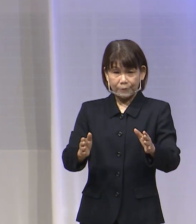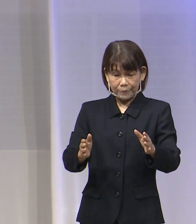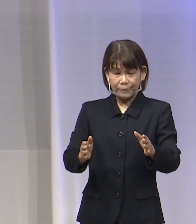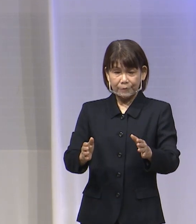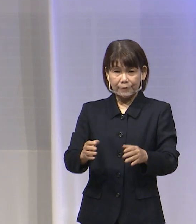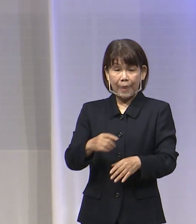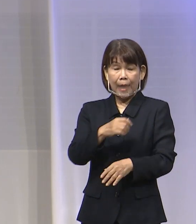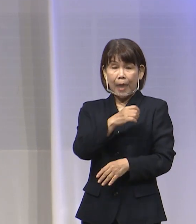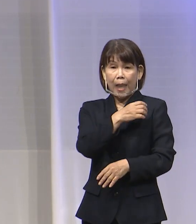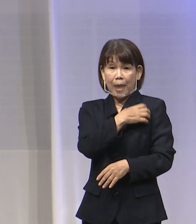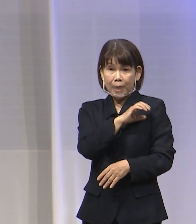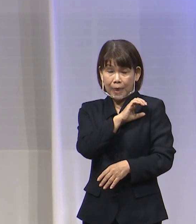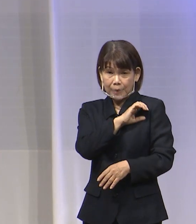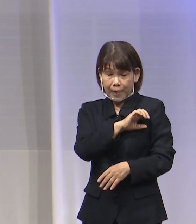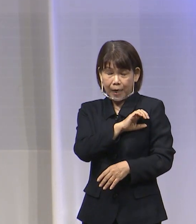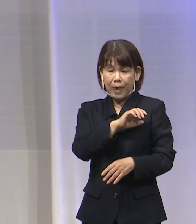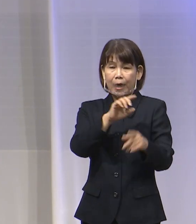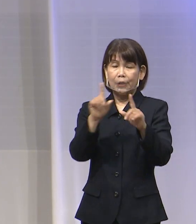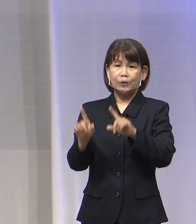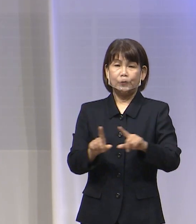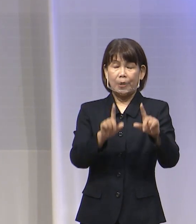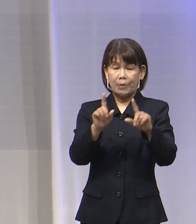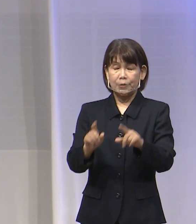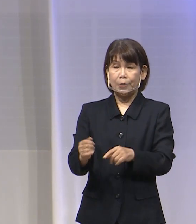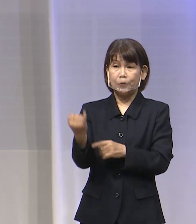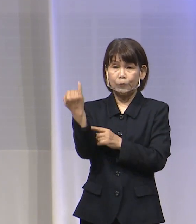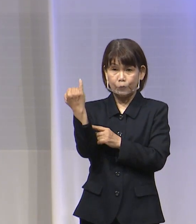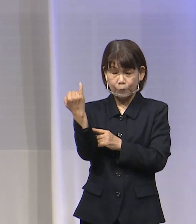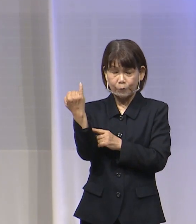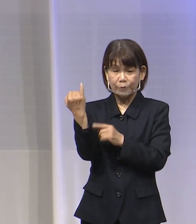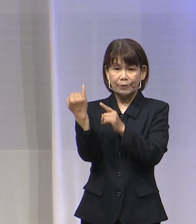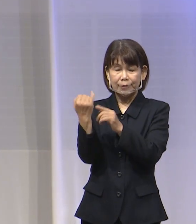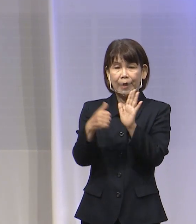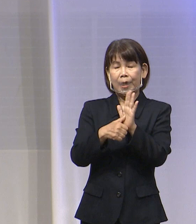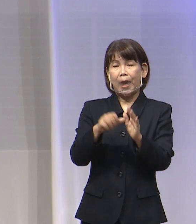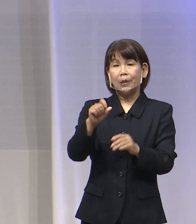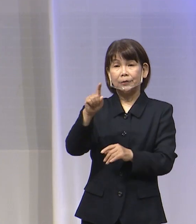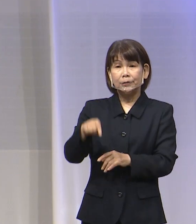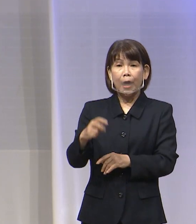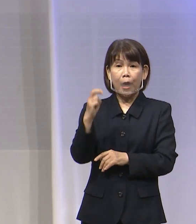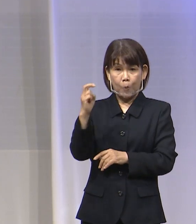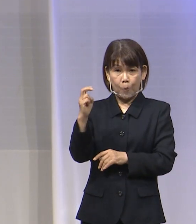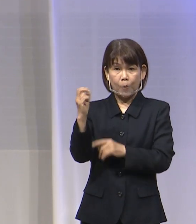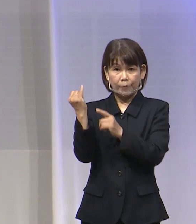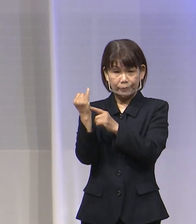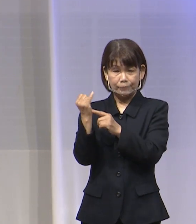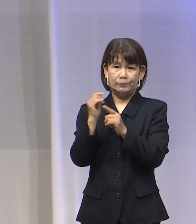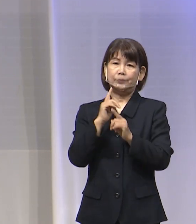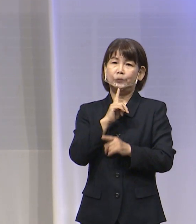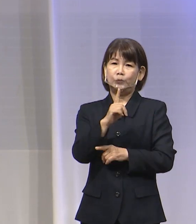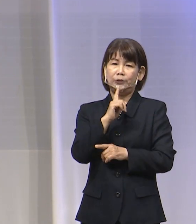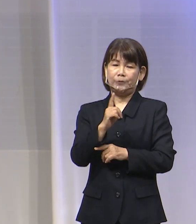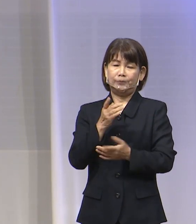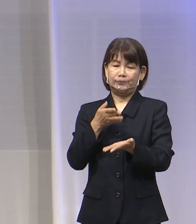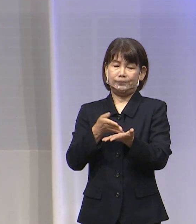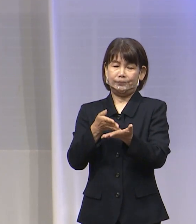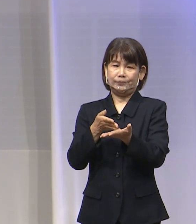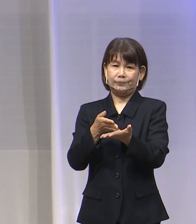スピーチをされましたそのスピーチの中では